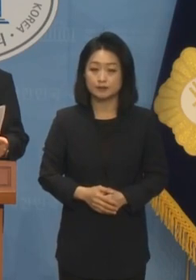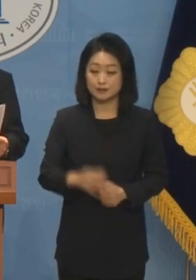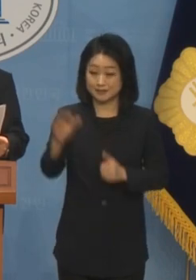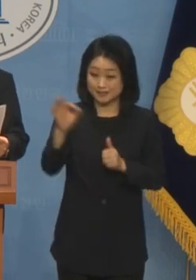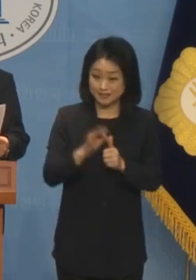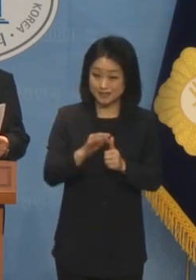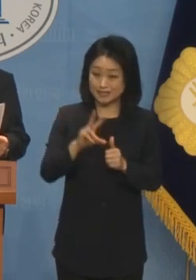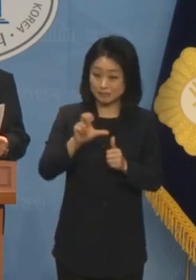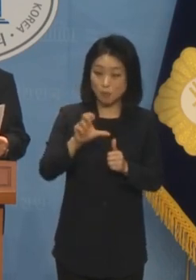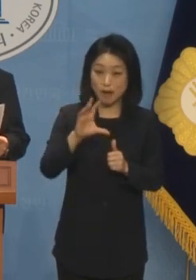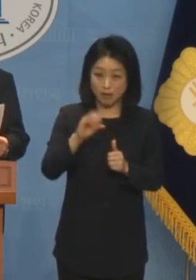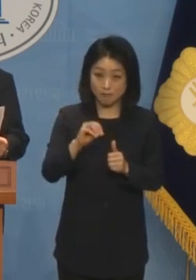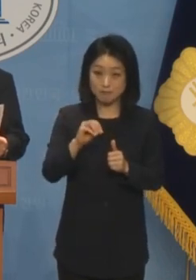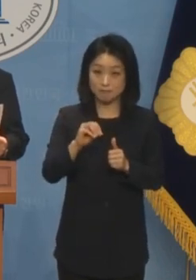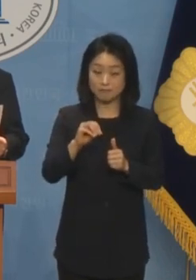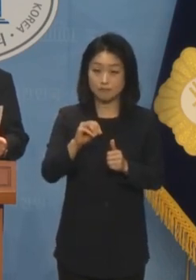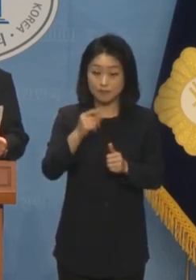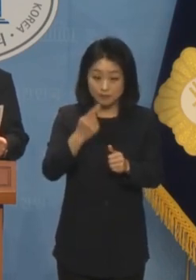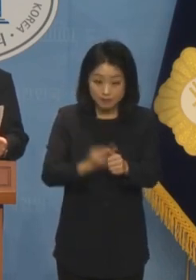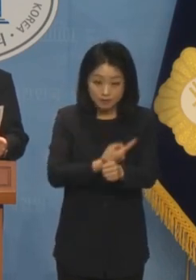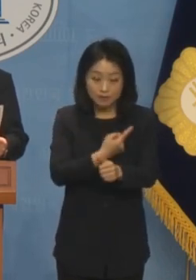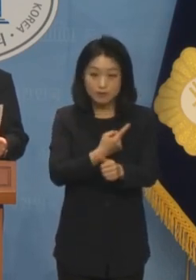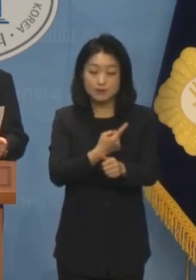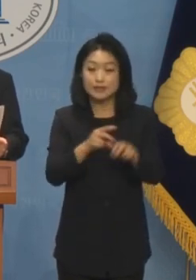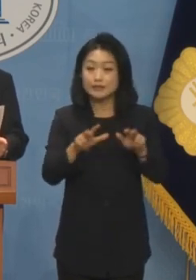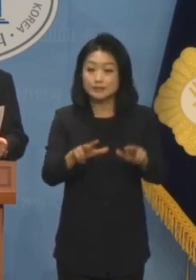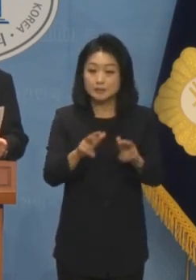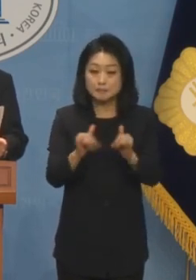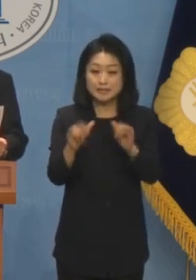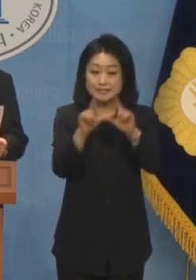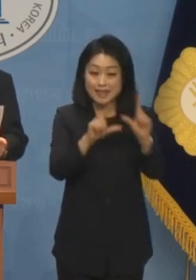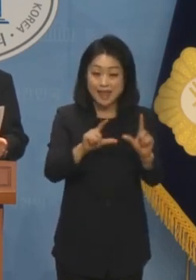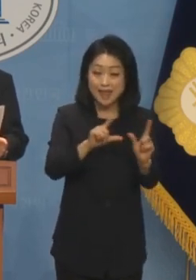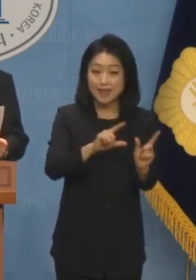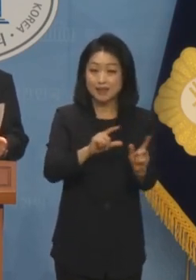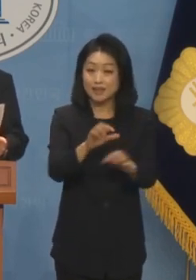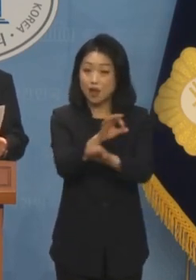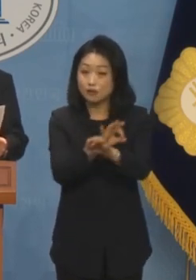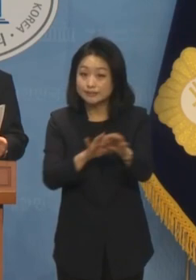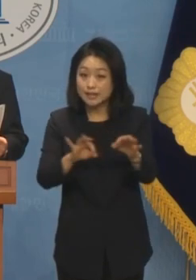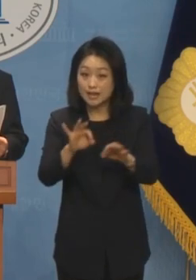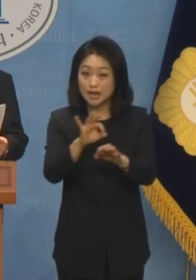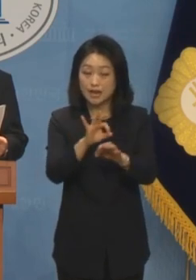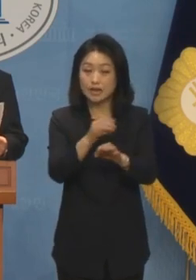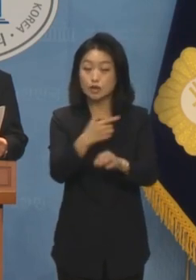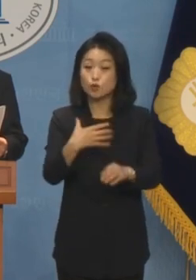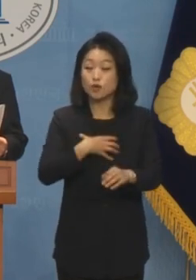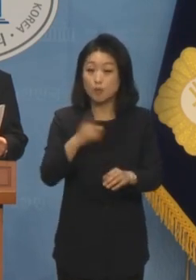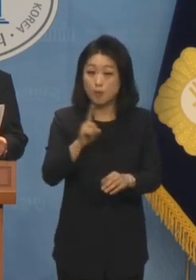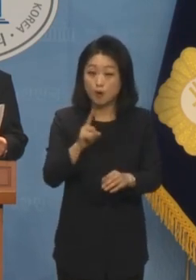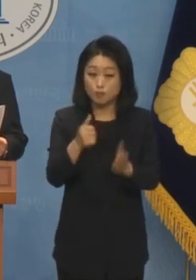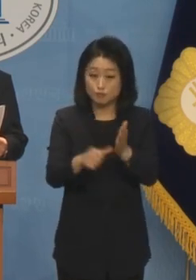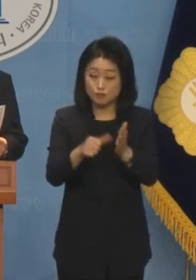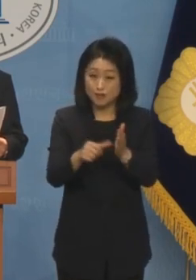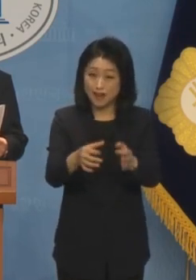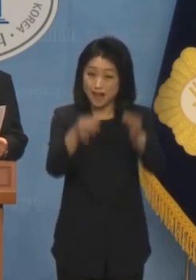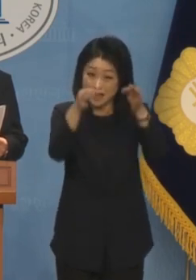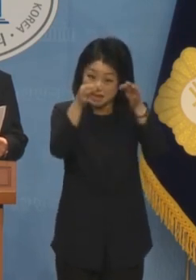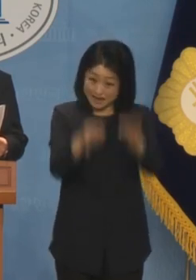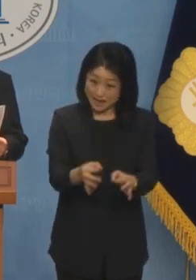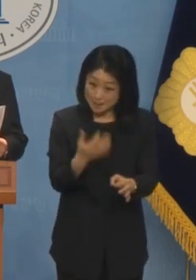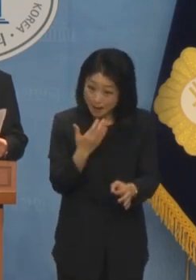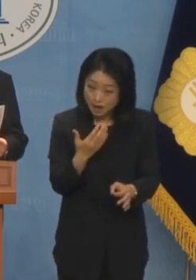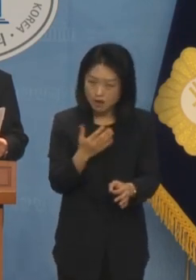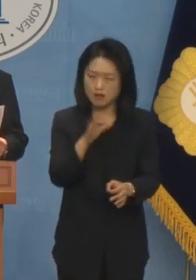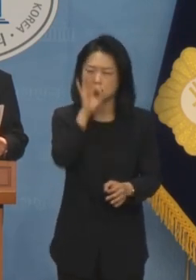원 현금 살포로 정작 현재 민생 경제의 가장 큰 리스크인 물가를 자극할